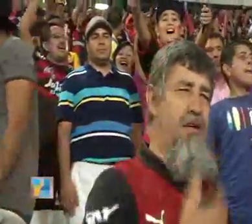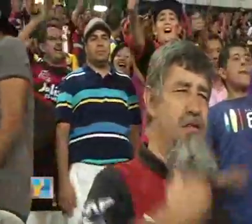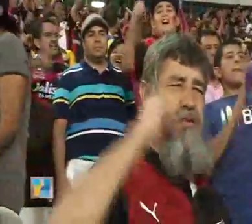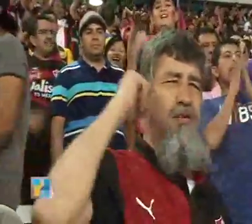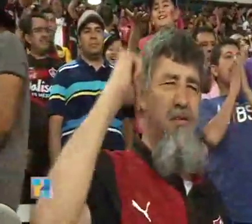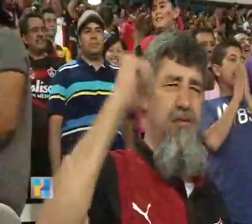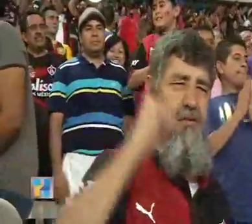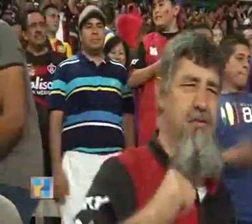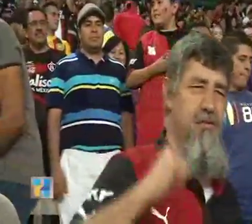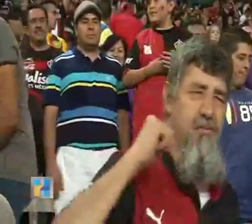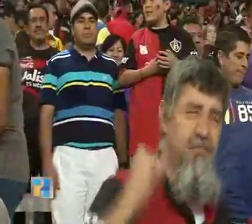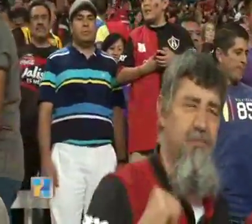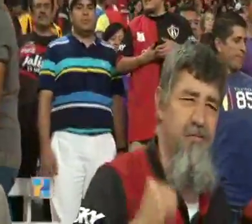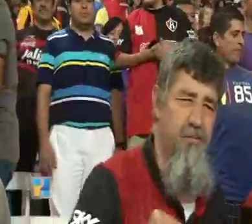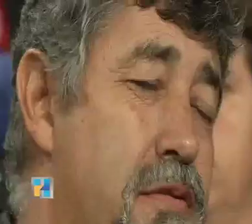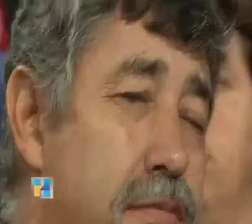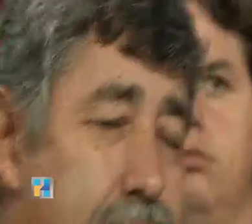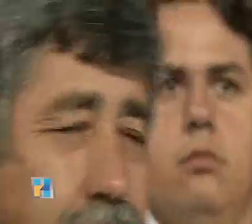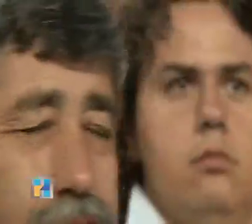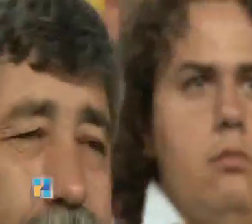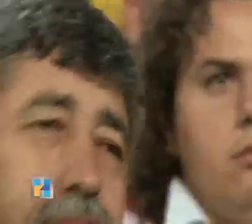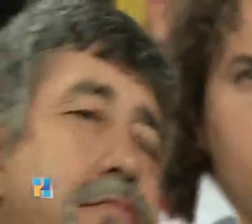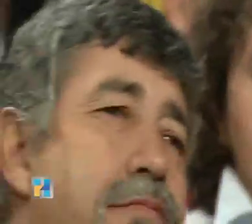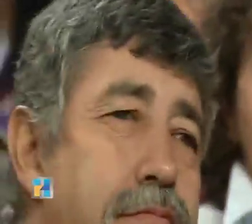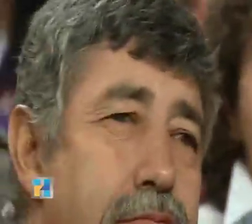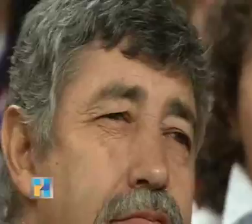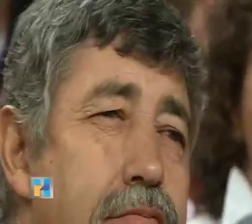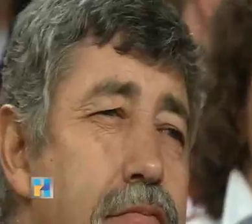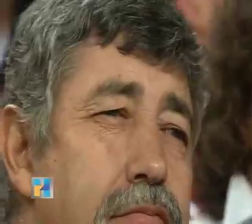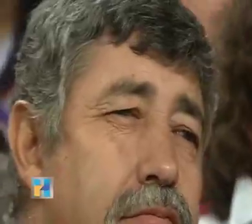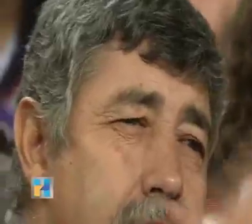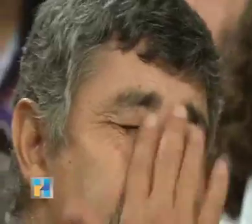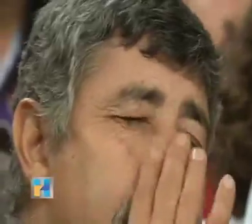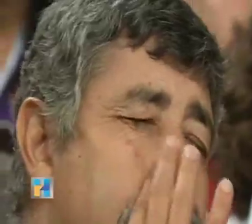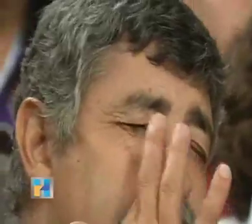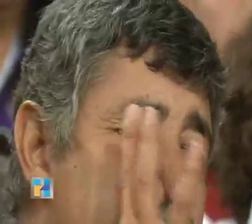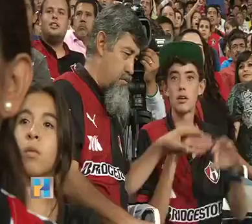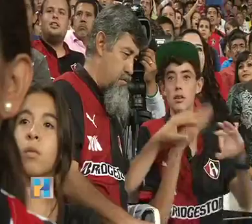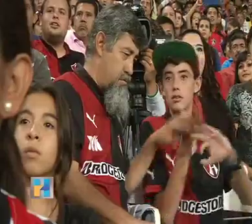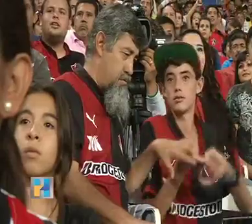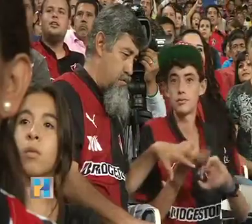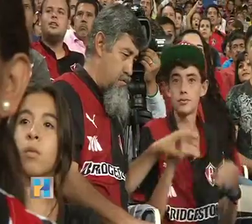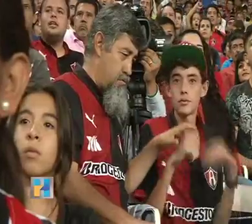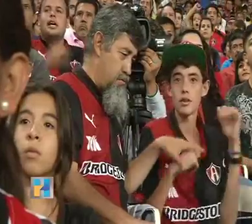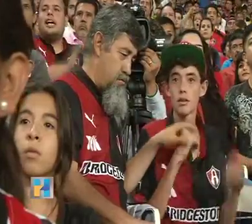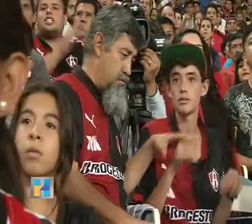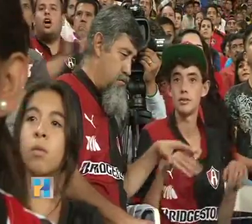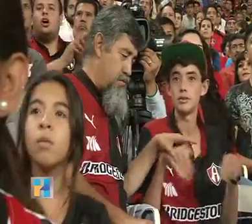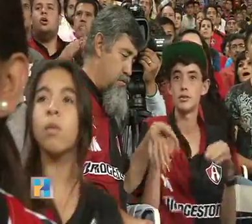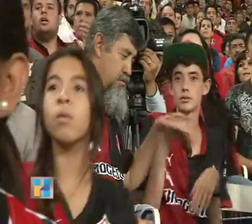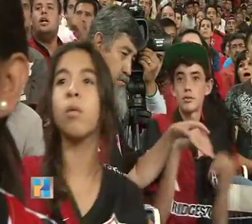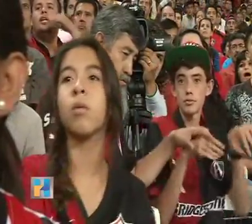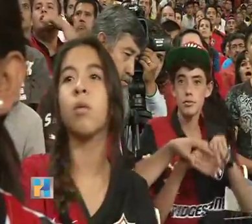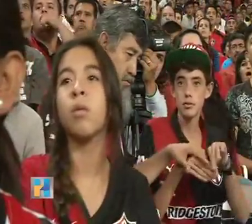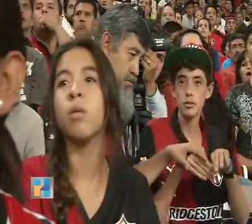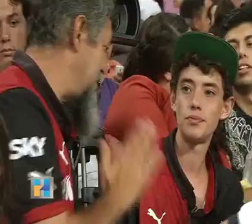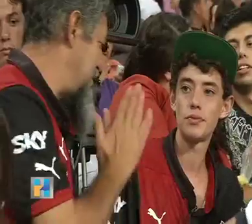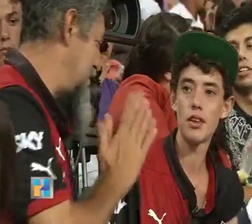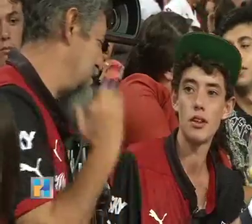Ya lo conocemos, es Pepe, tiene 50 años. Desde los 33 es ciego a causa del úlcer, una condición genética